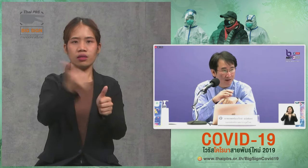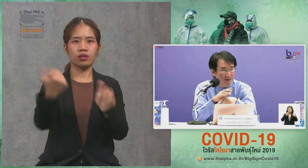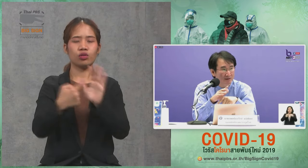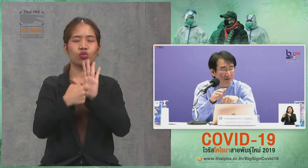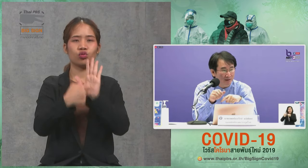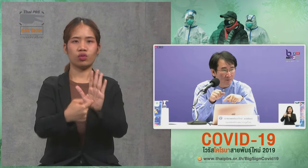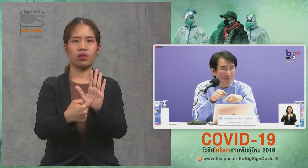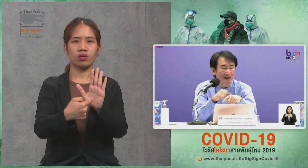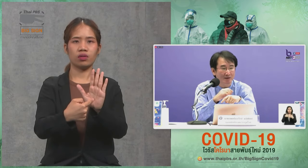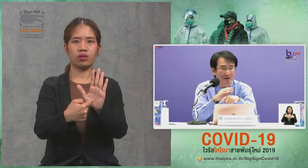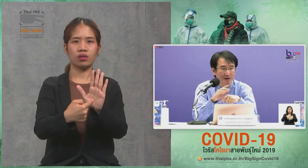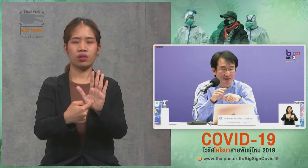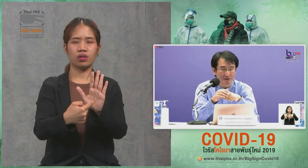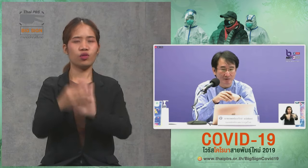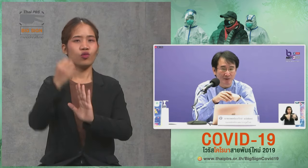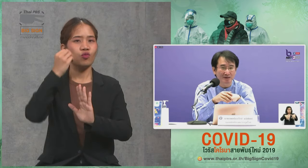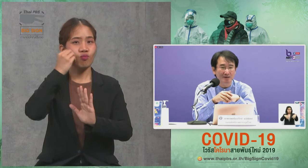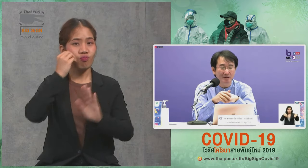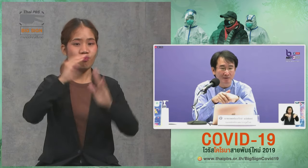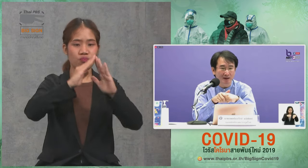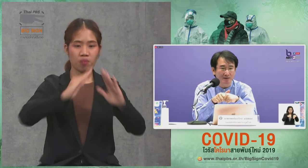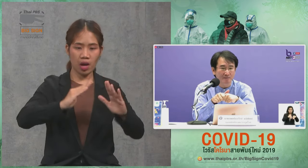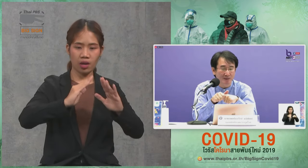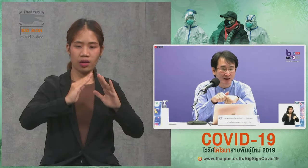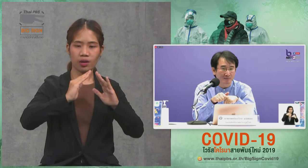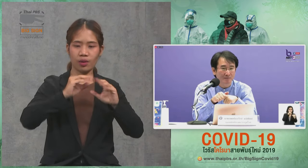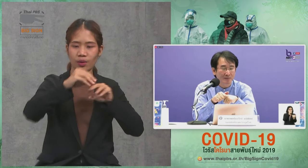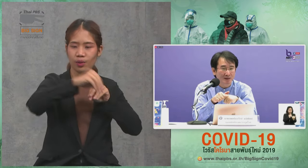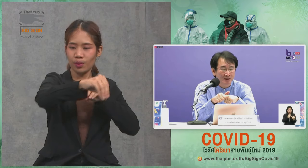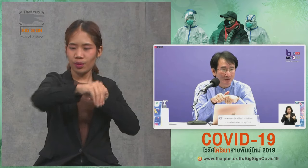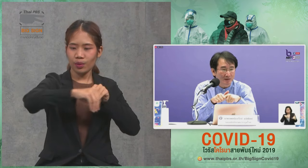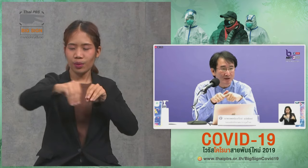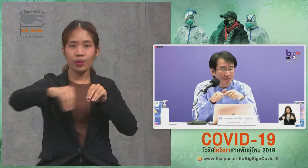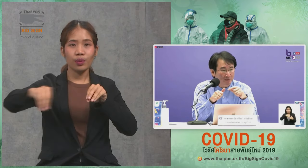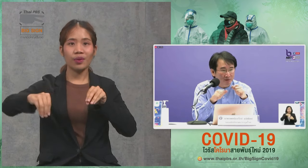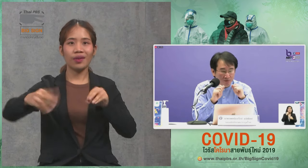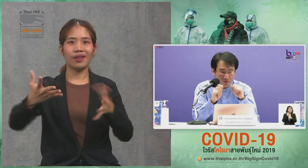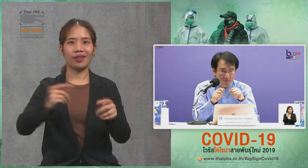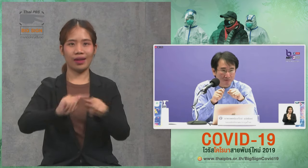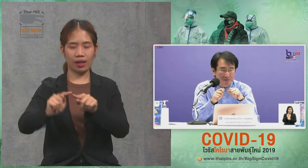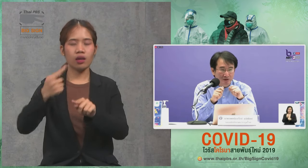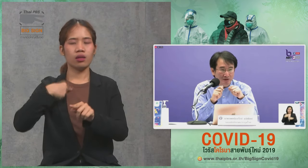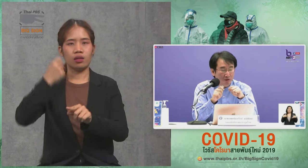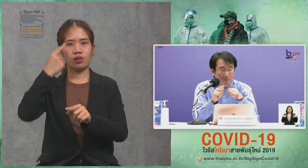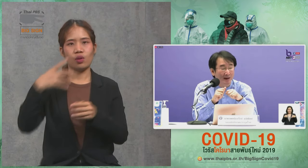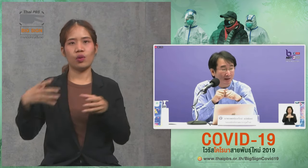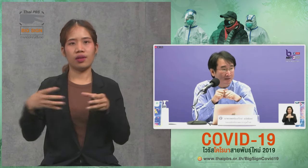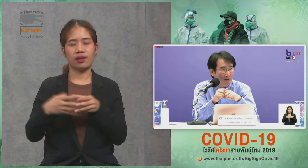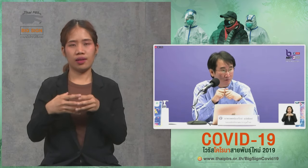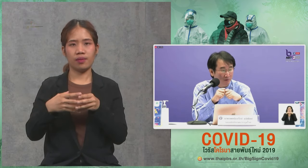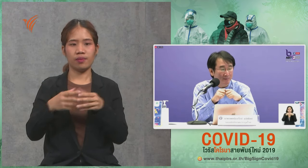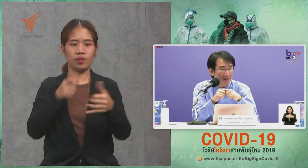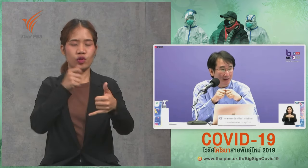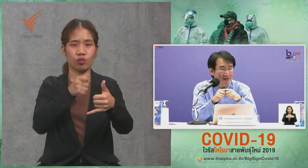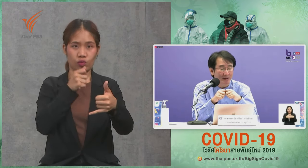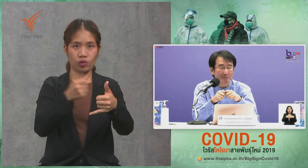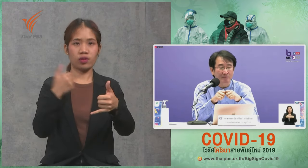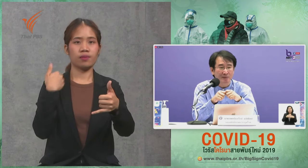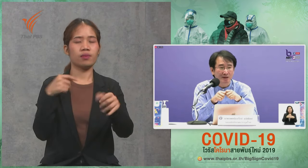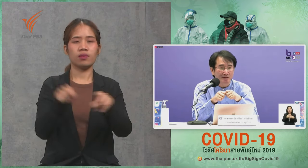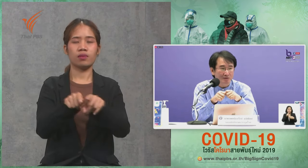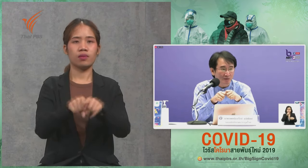ที่อยู่ในหมู่บ้านเดียวกันหรืออยู่ในพื้นที่เดียวกันนะครับเข้าใจว่าเดี๋ยวทีมสอบสวนก็จะลงไปสอบสวนด้วยเหมือนกันนะ